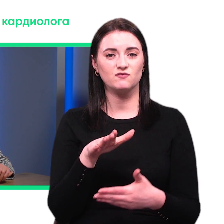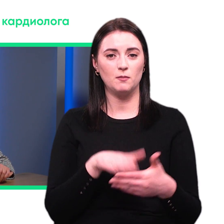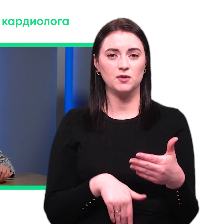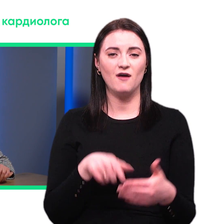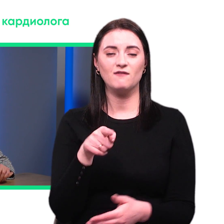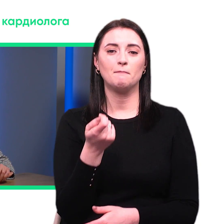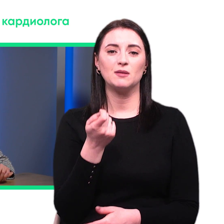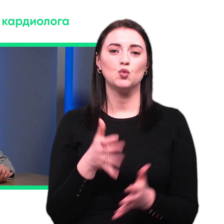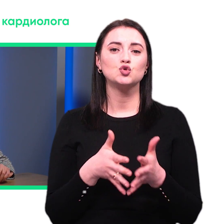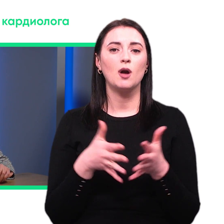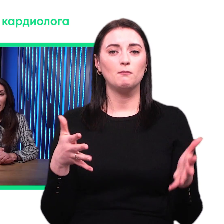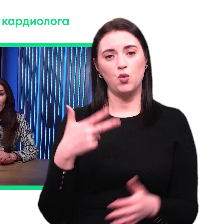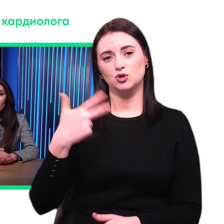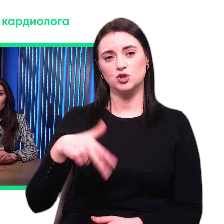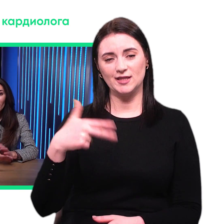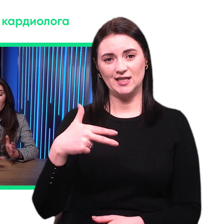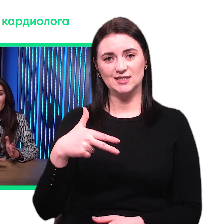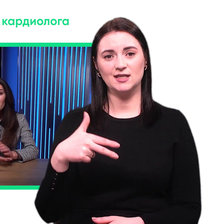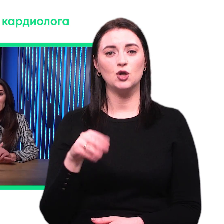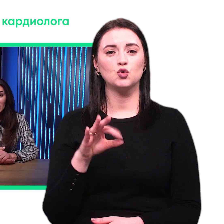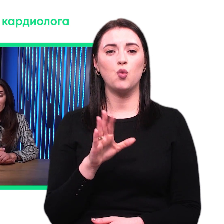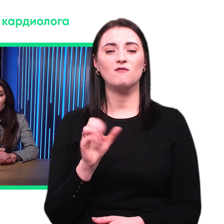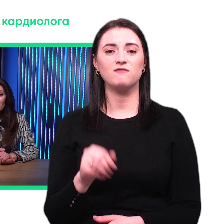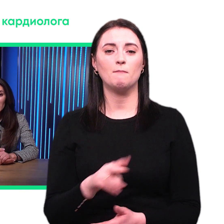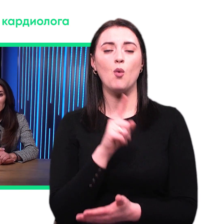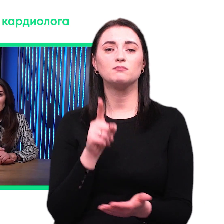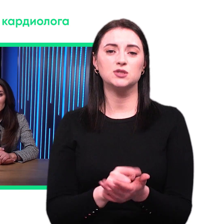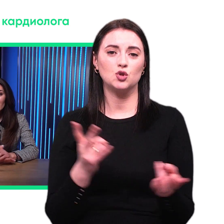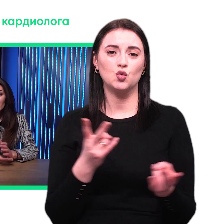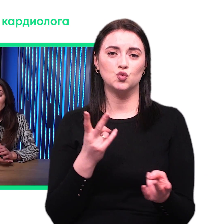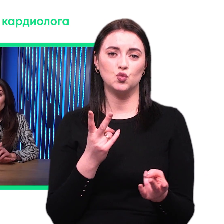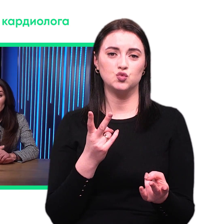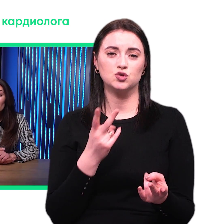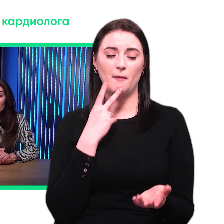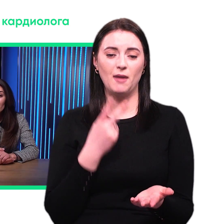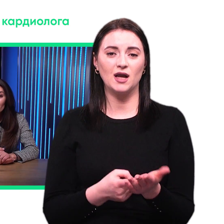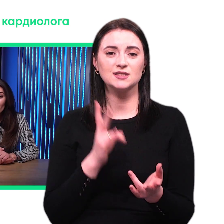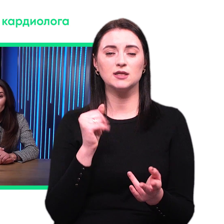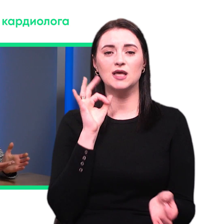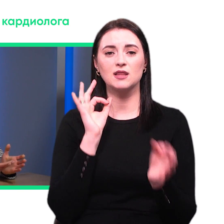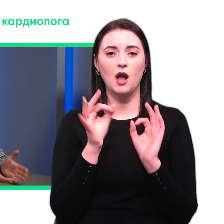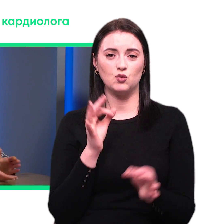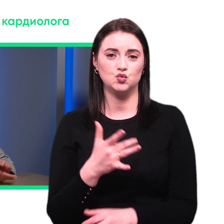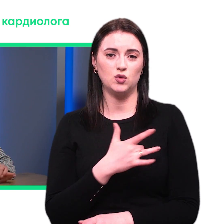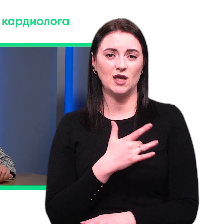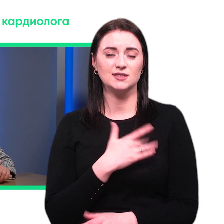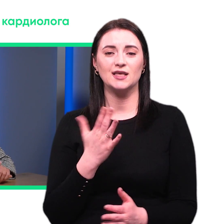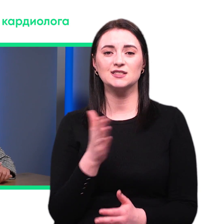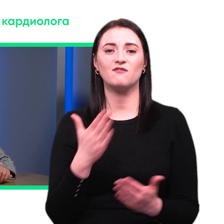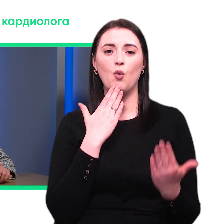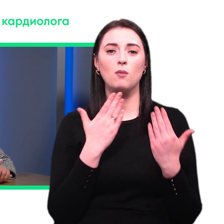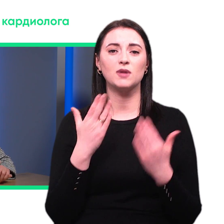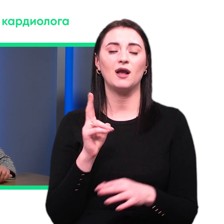уже немножко больше 30, то вам обязательно нужно показаться на консультацию к кардиологу. Если вы